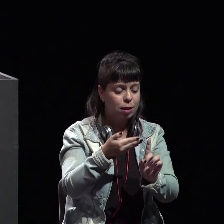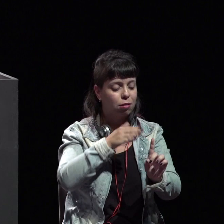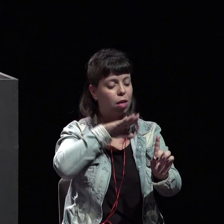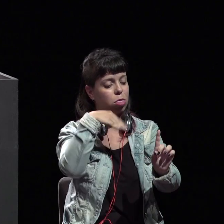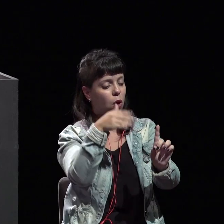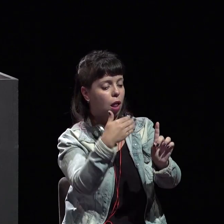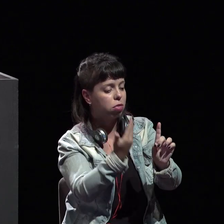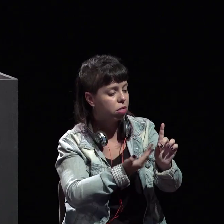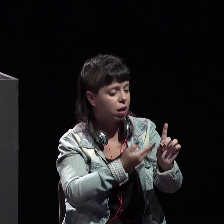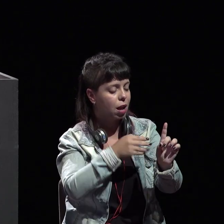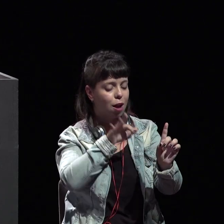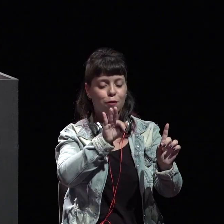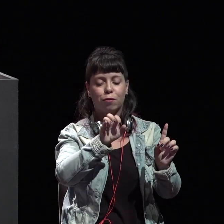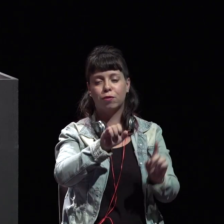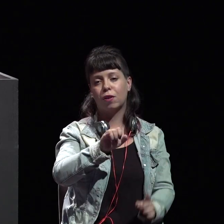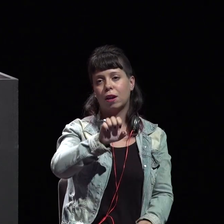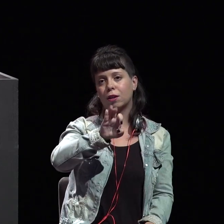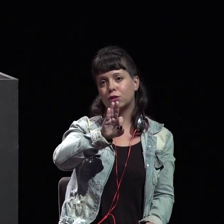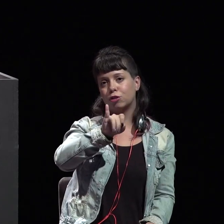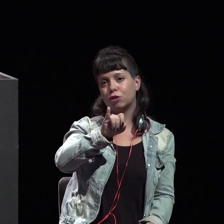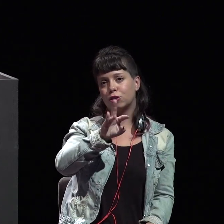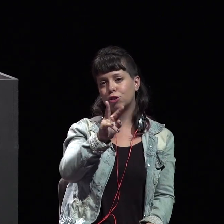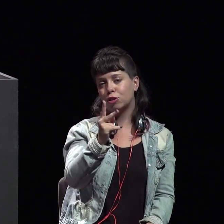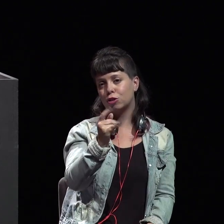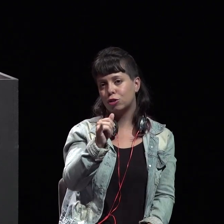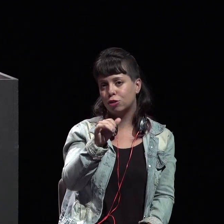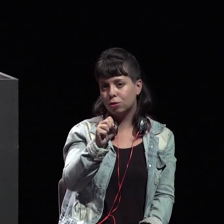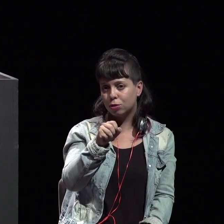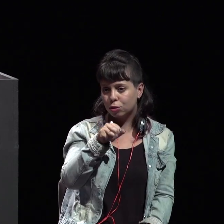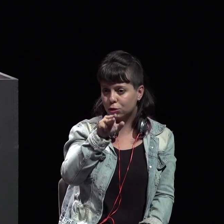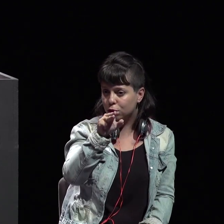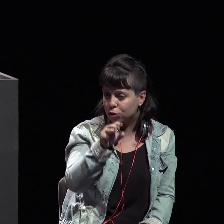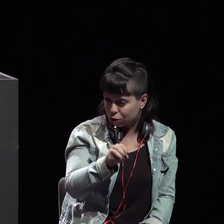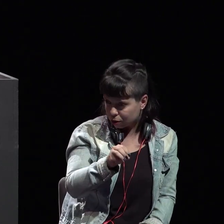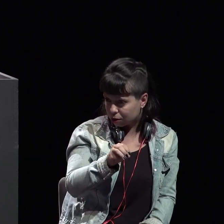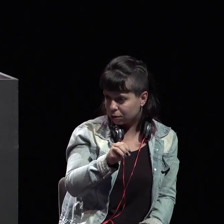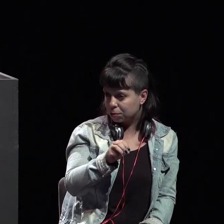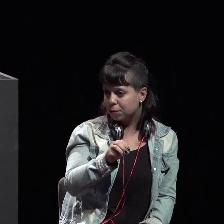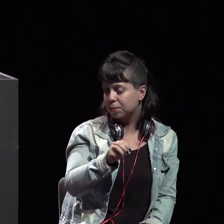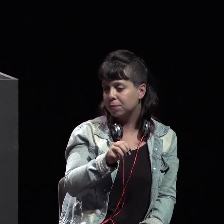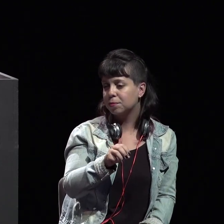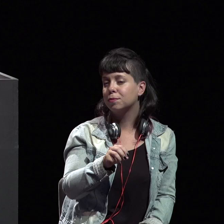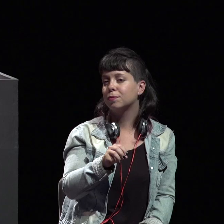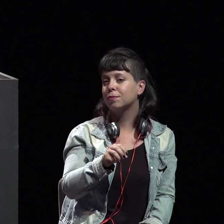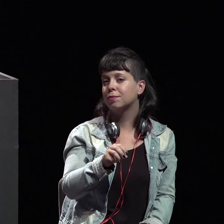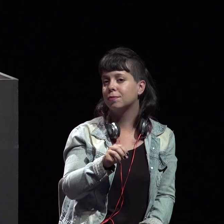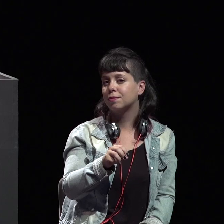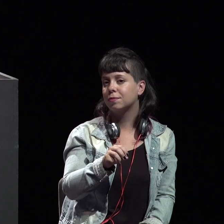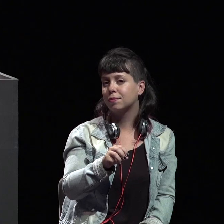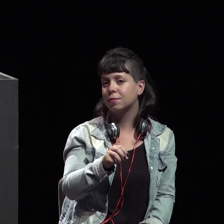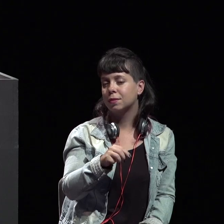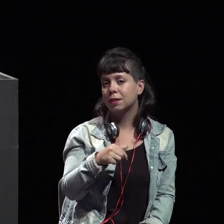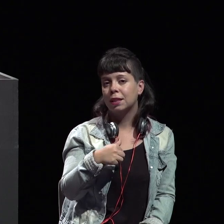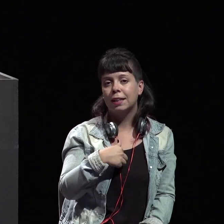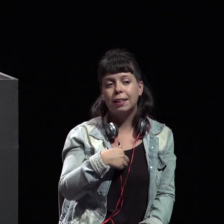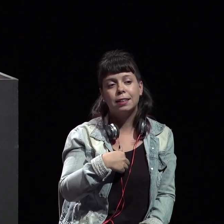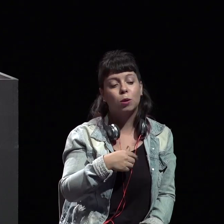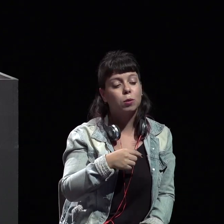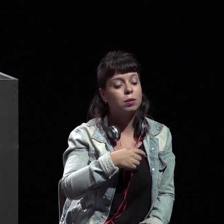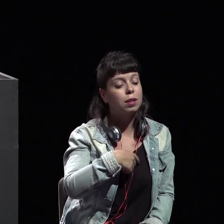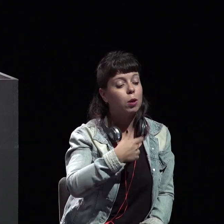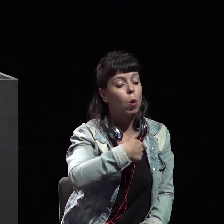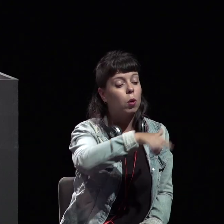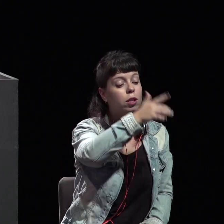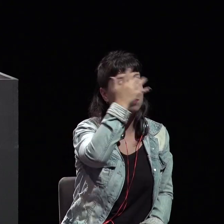né, responsáveis por reduzir outros regimes de existência aos domínios da crença e do imaginário,